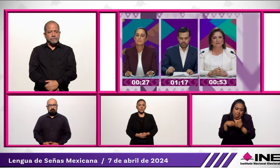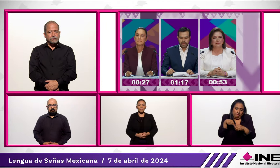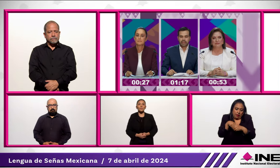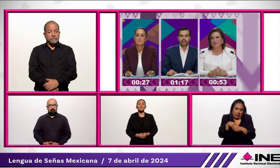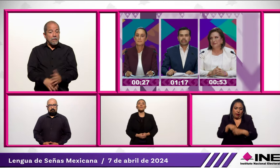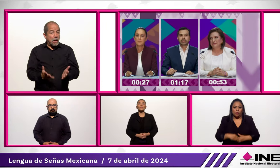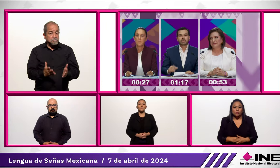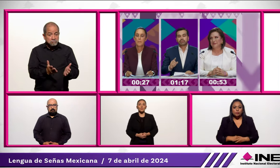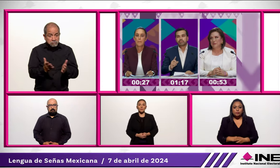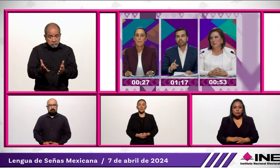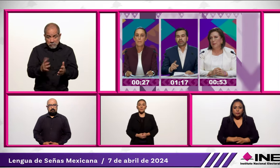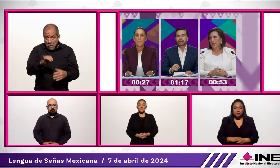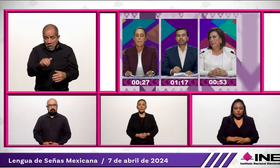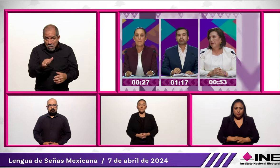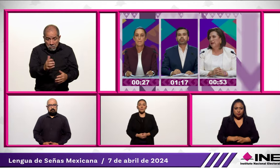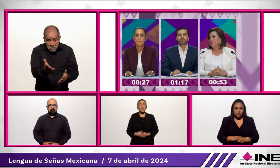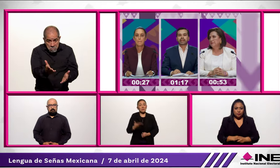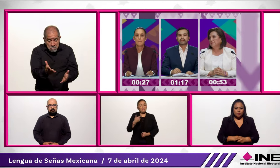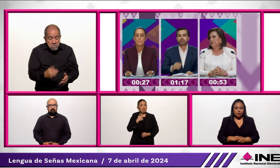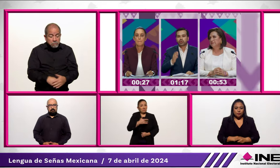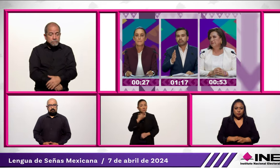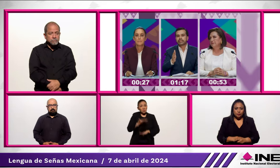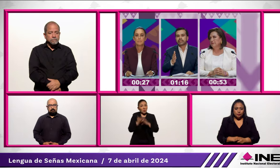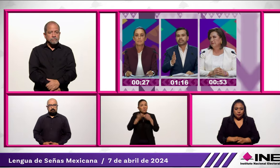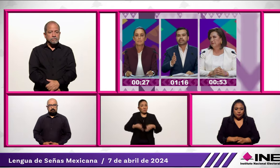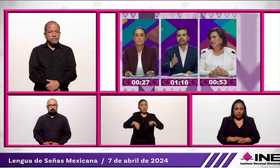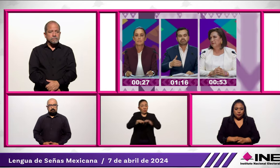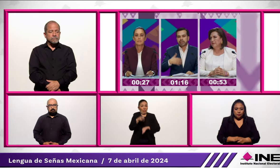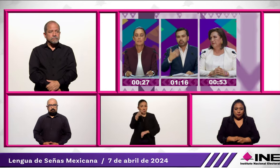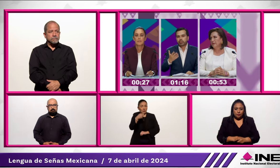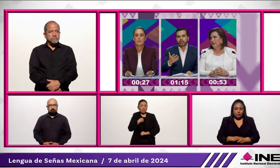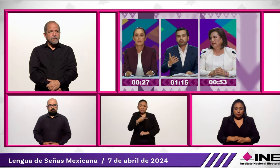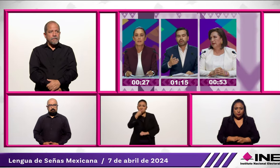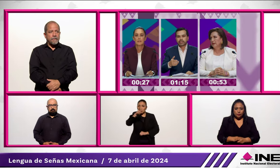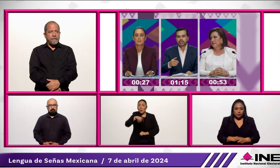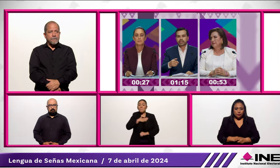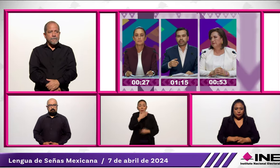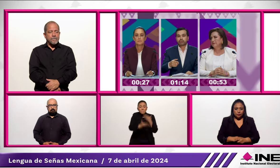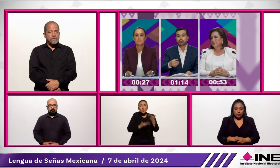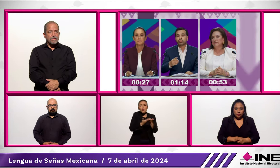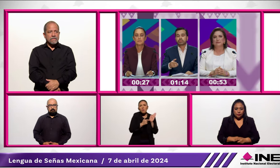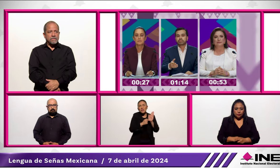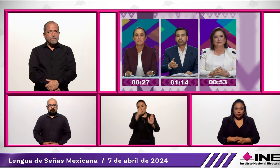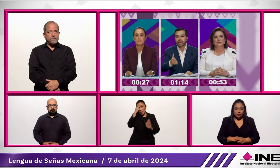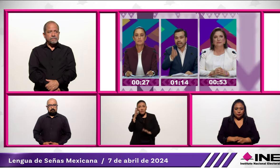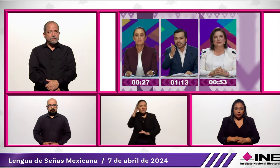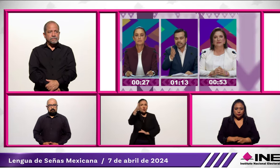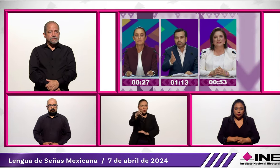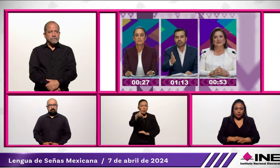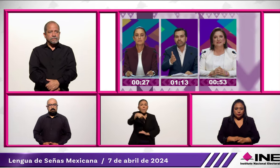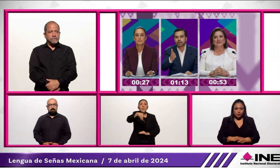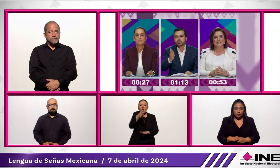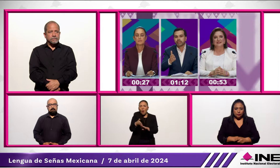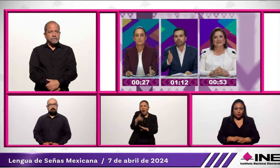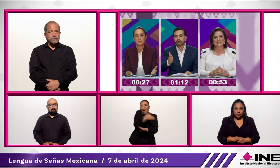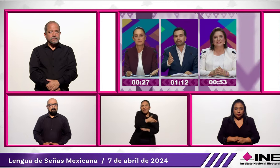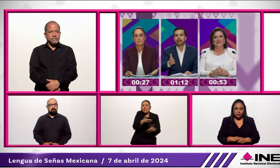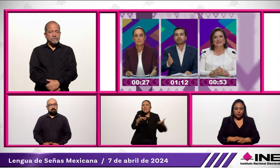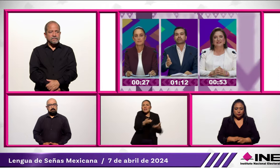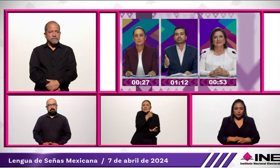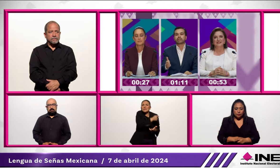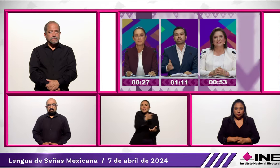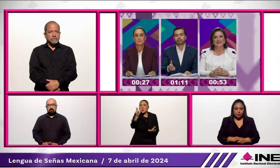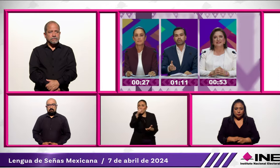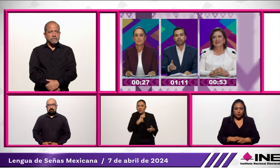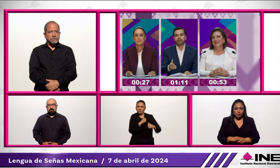Candidato Maix. Me parece muy importante no solamente decirte qué proponemos para hacer en el futuro, qué hicimos y qué hemos hecho en los